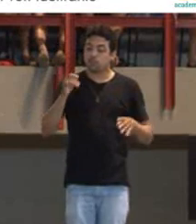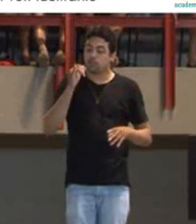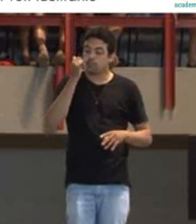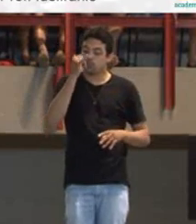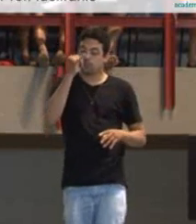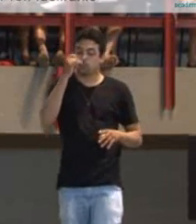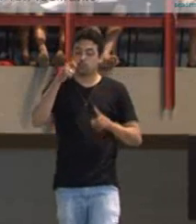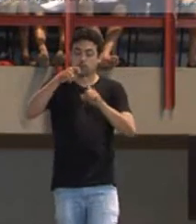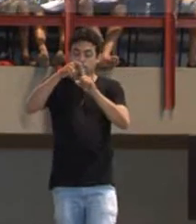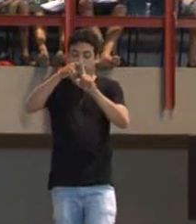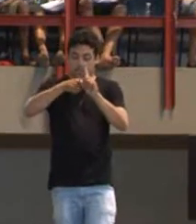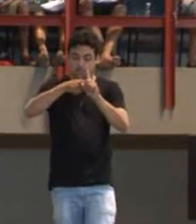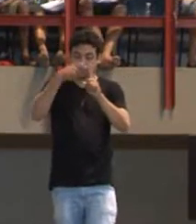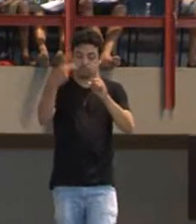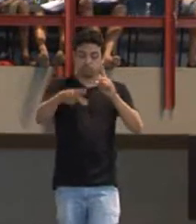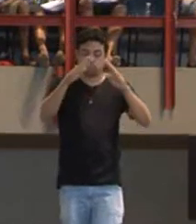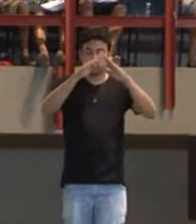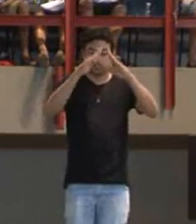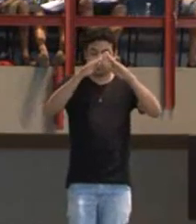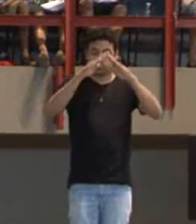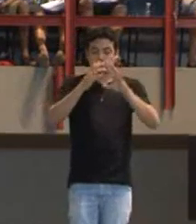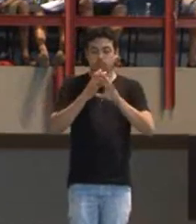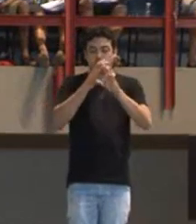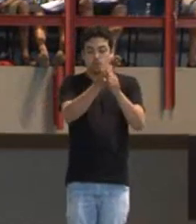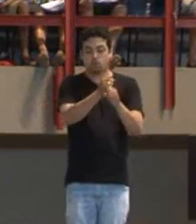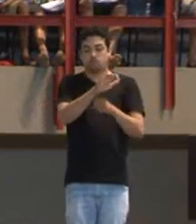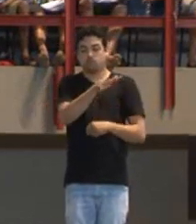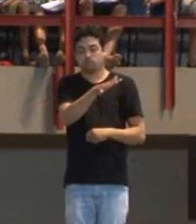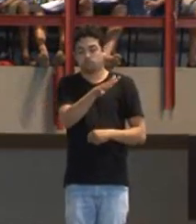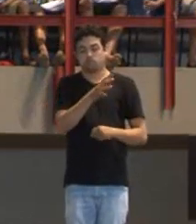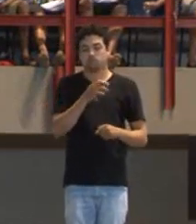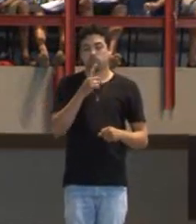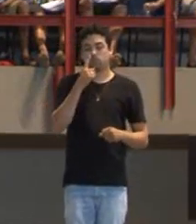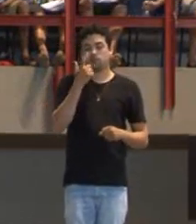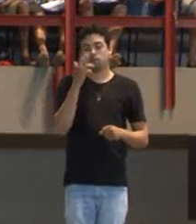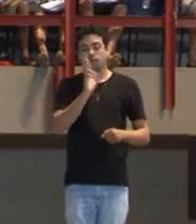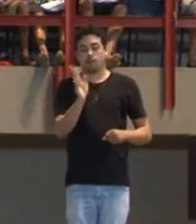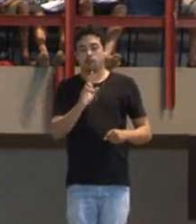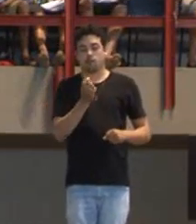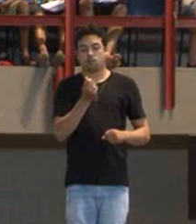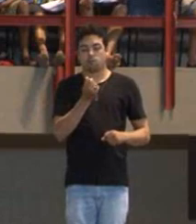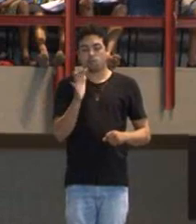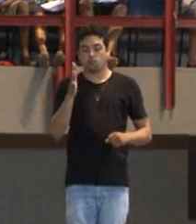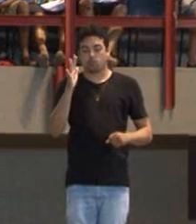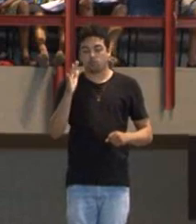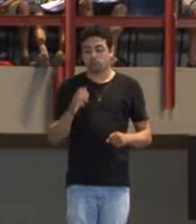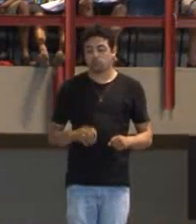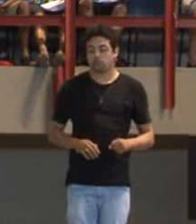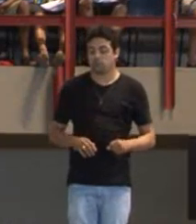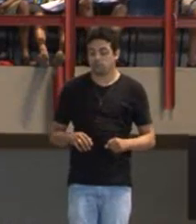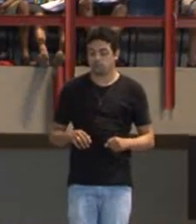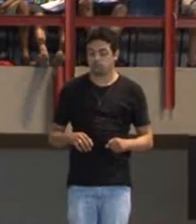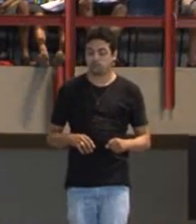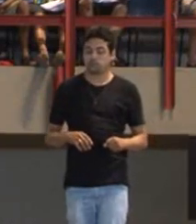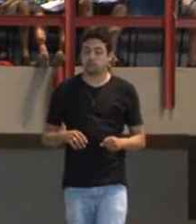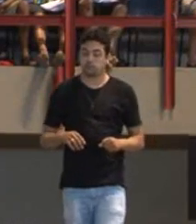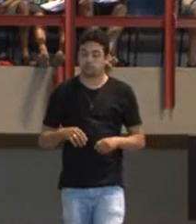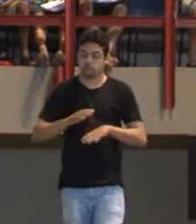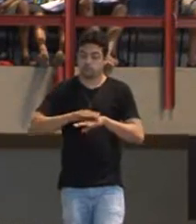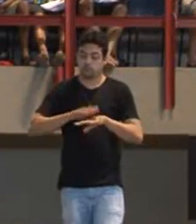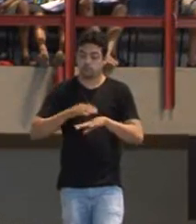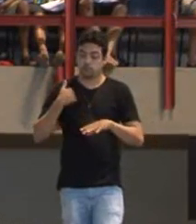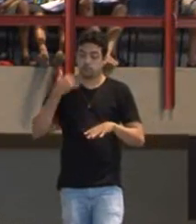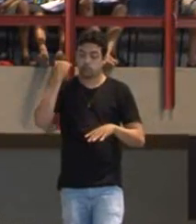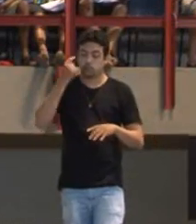elétrica mensal dessa casa é de aproximadamente quantos reais? Presta atenção, para eu saber quanto eu